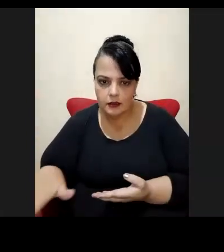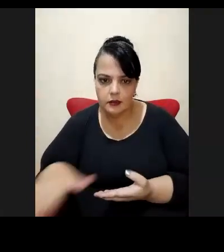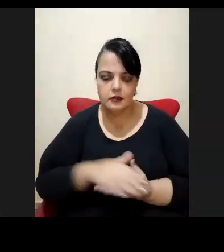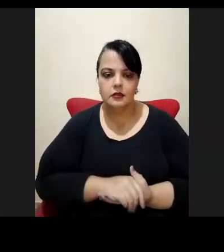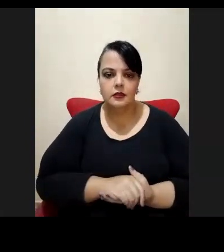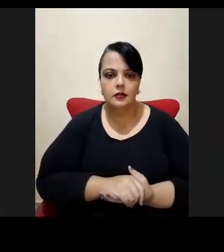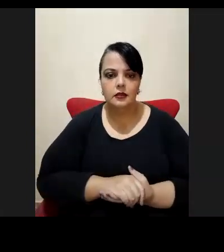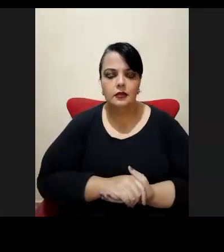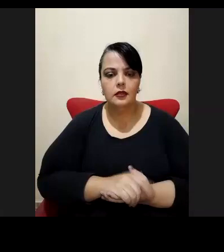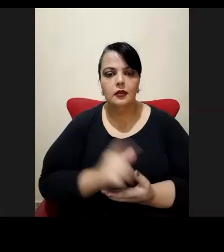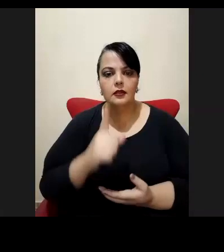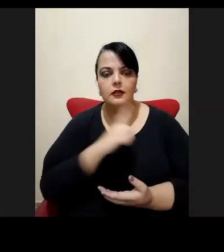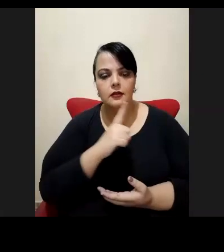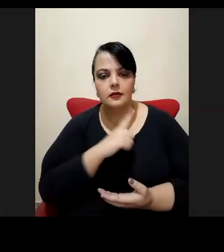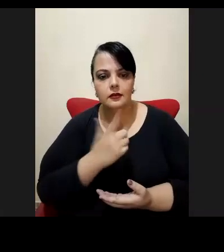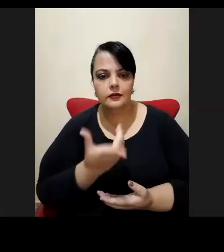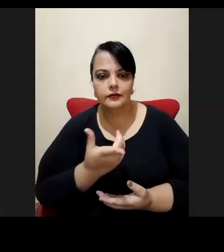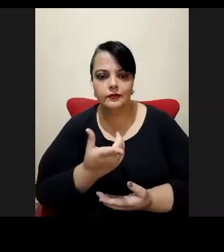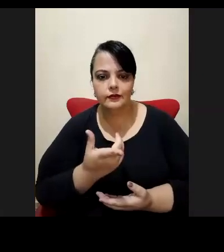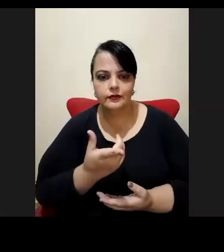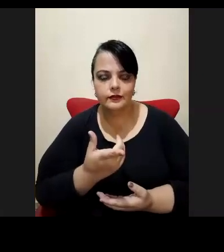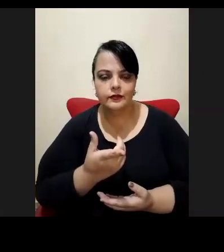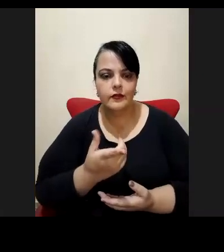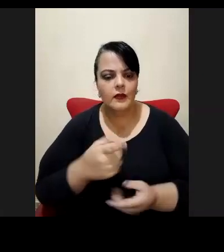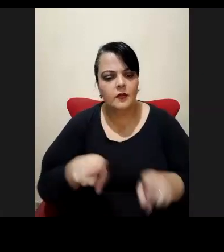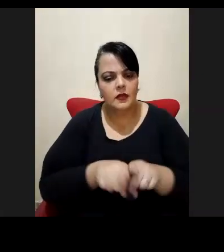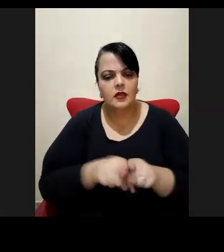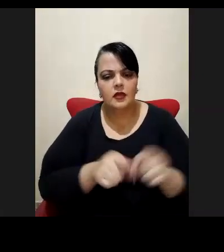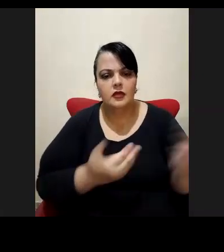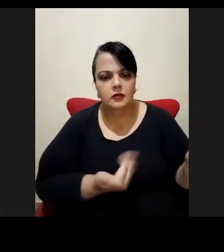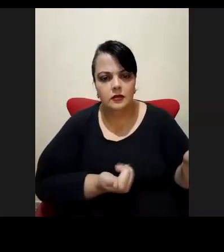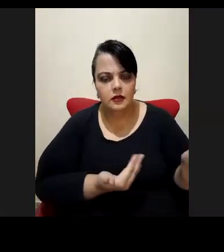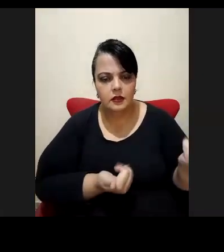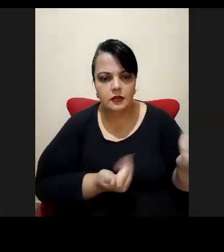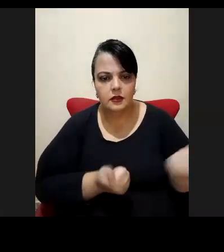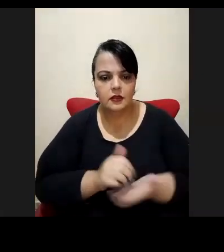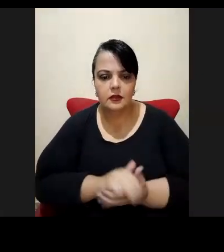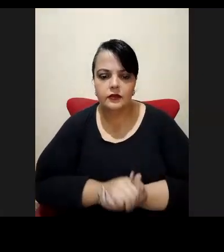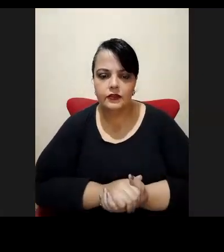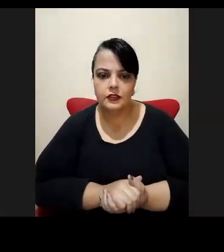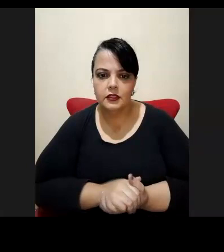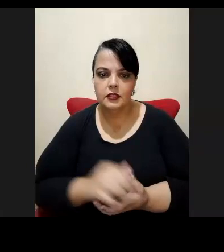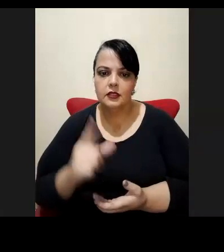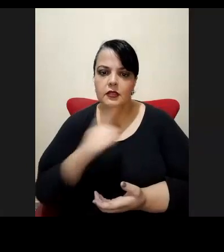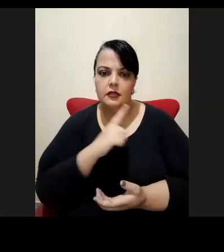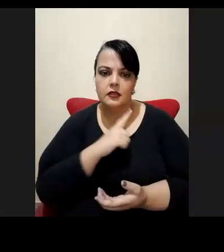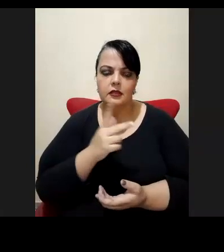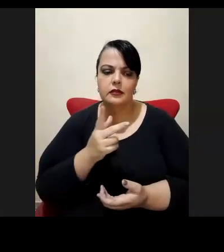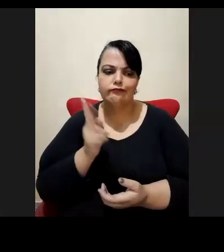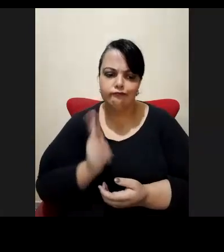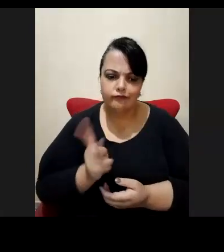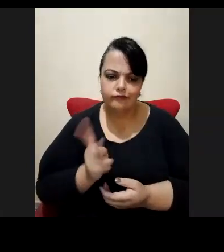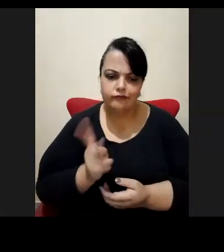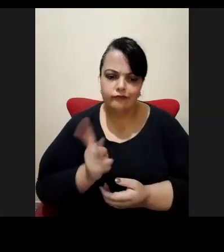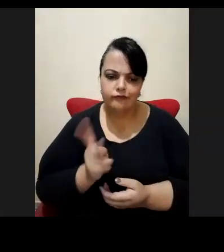sempre vai, e o adolescente também, mas isso fica mais isso na infância, ela vai estar sempre desafiando